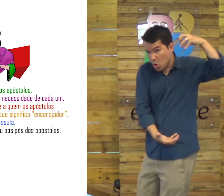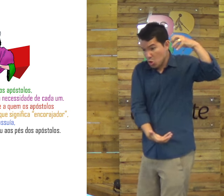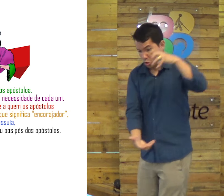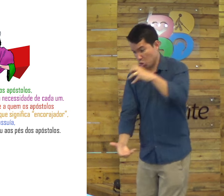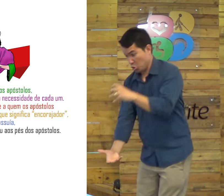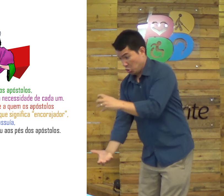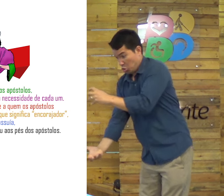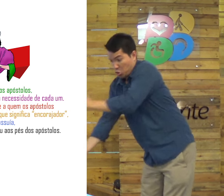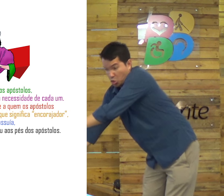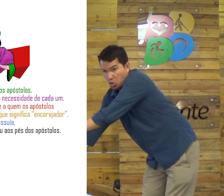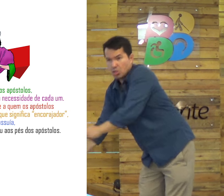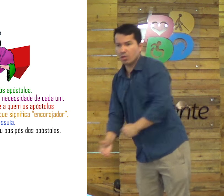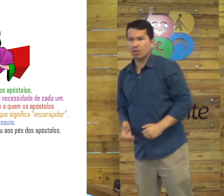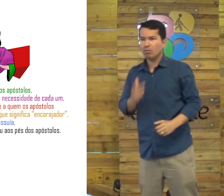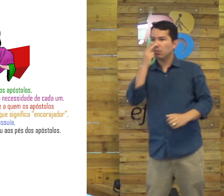e entregou pros apóstolos.